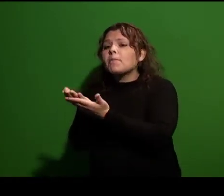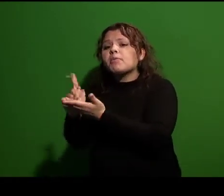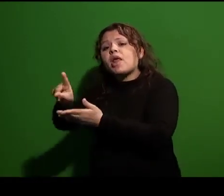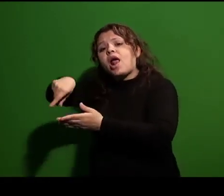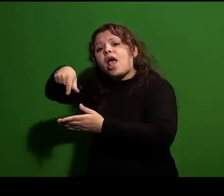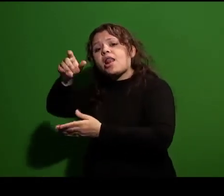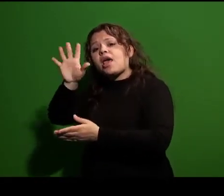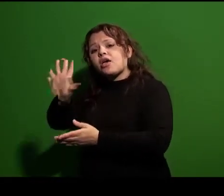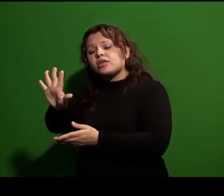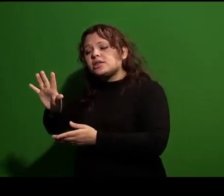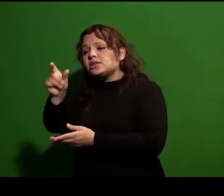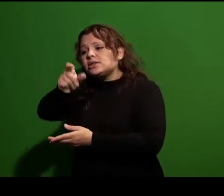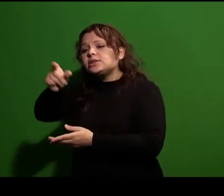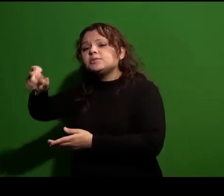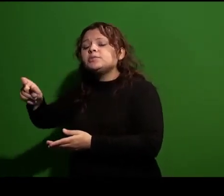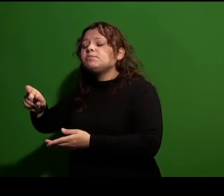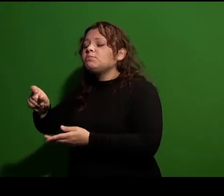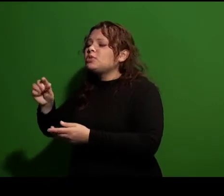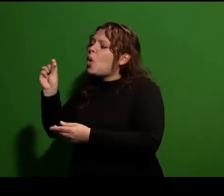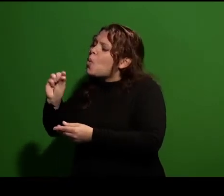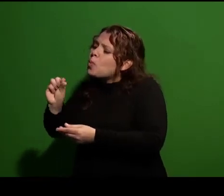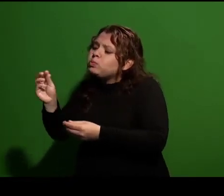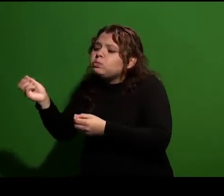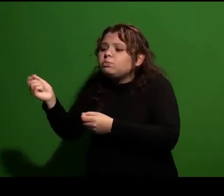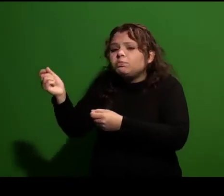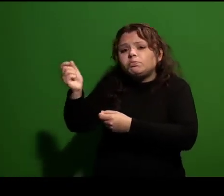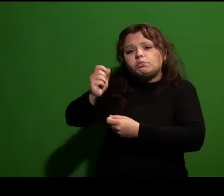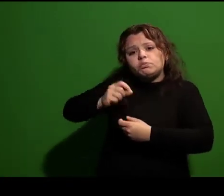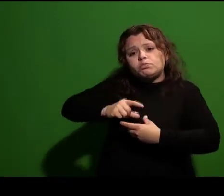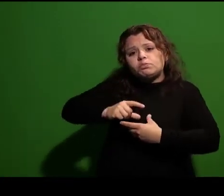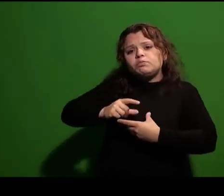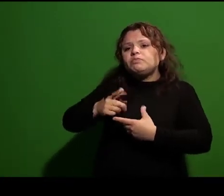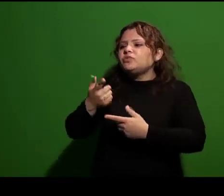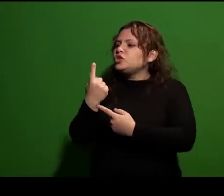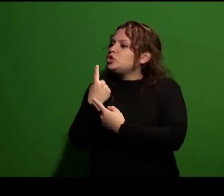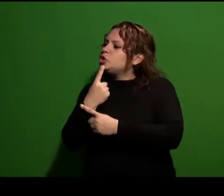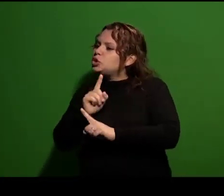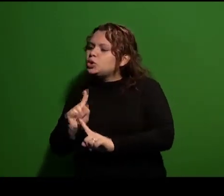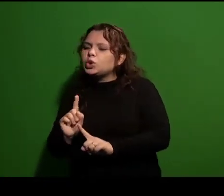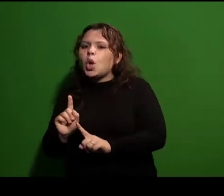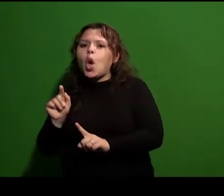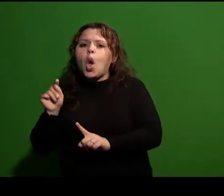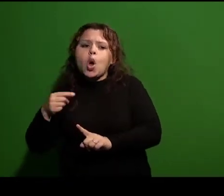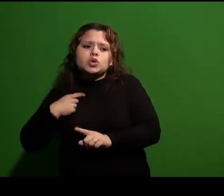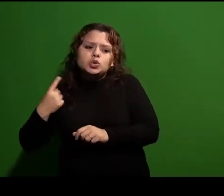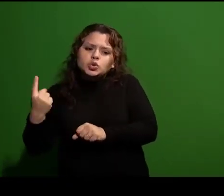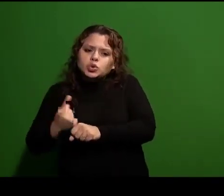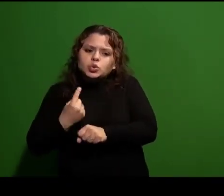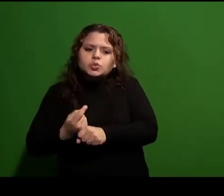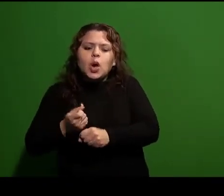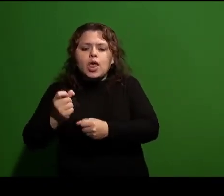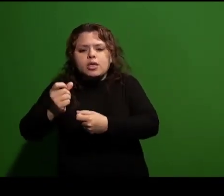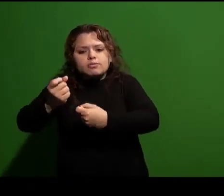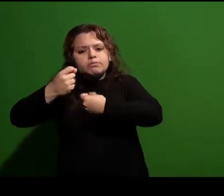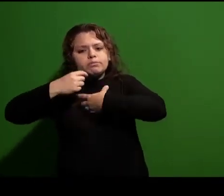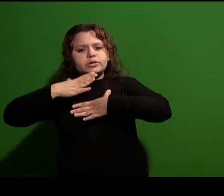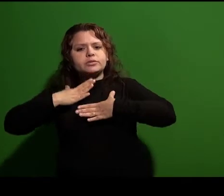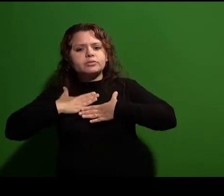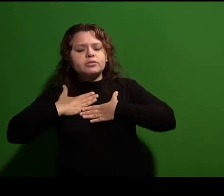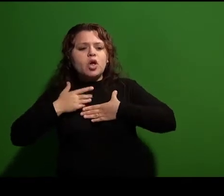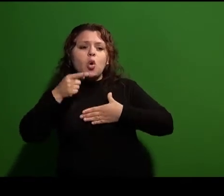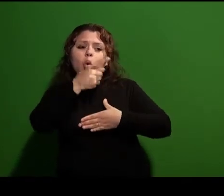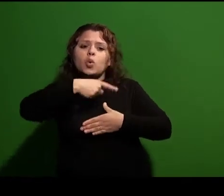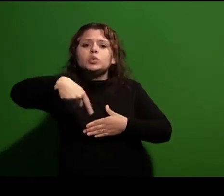apagan. Mas las prudentes respondieron diciendo: Porque no nos falte a nosotras y a vosotras, id antes a los